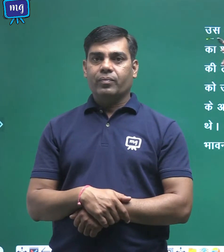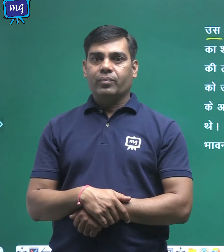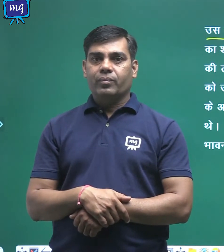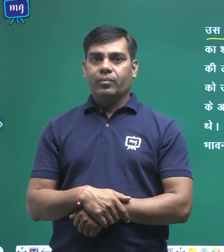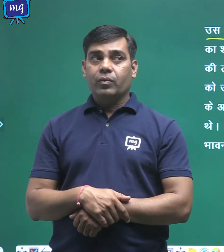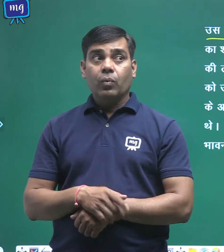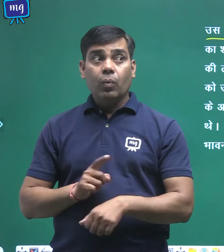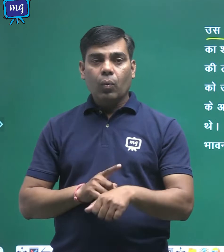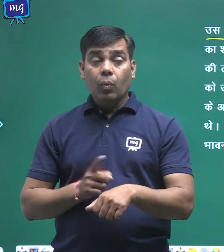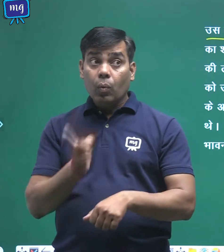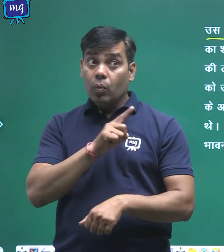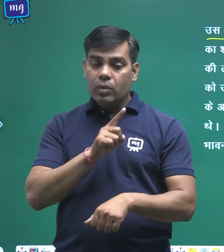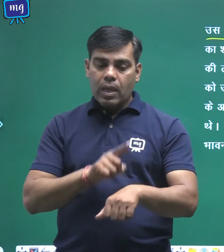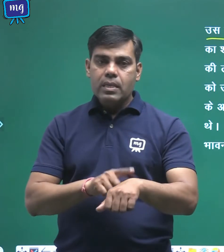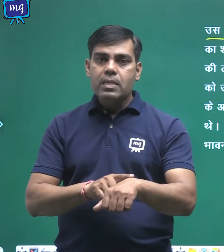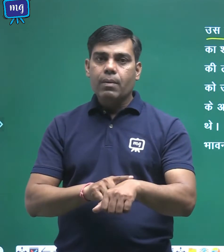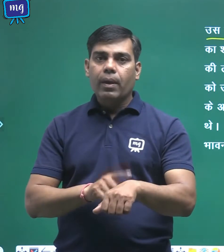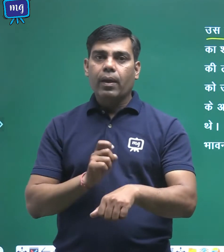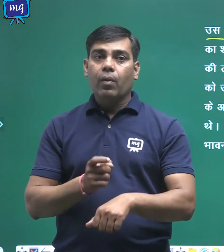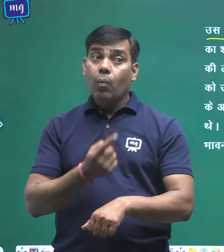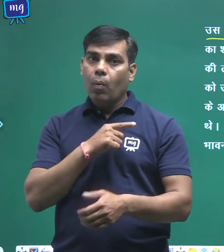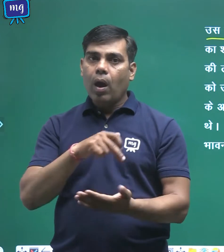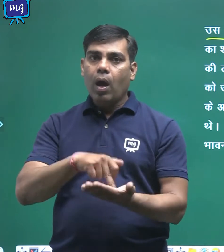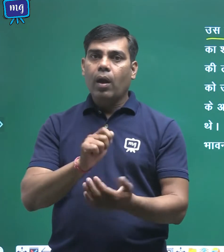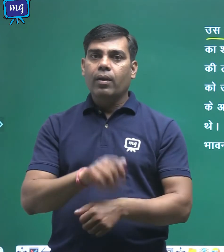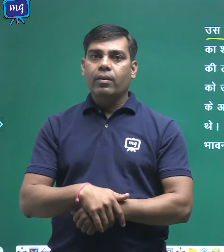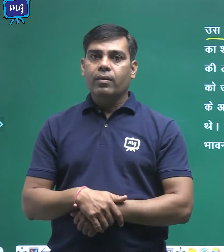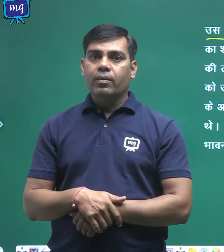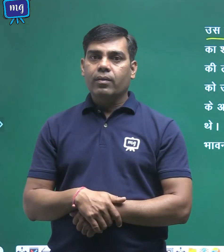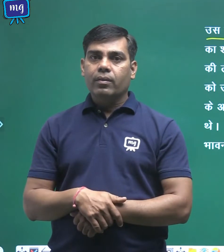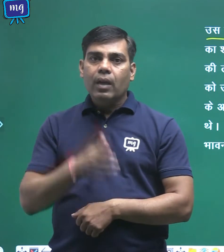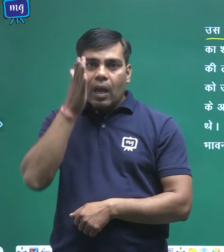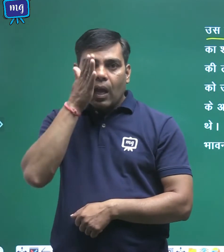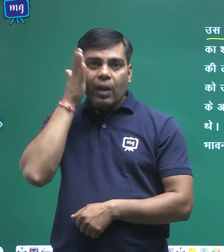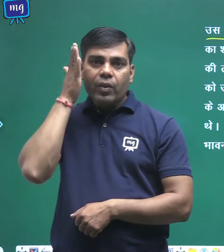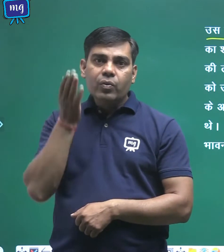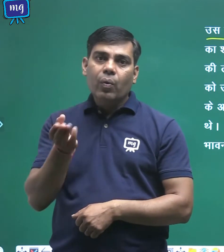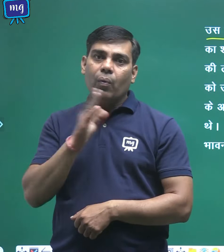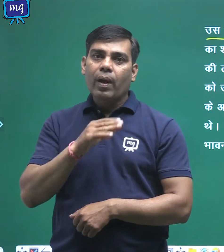उस समय वहाँ अंग्रेजों व